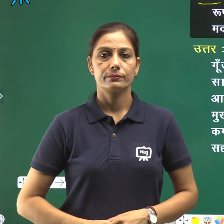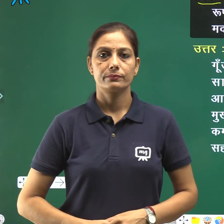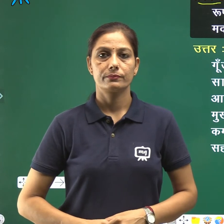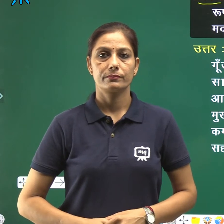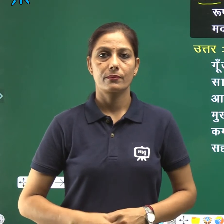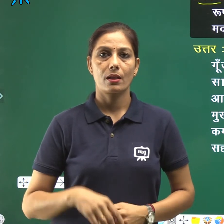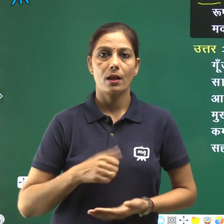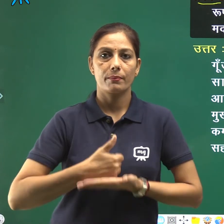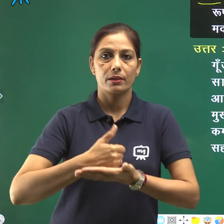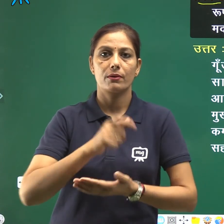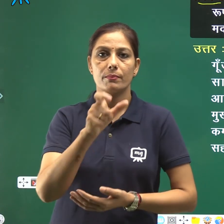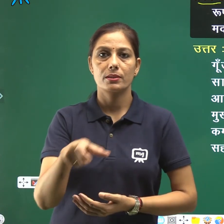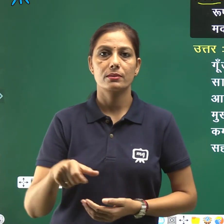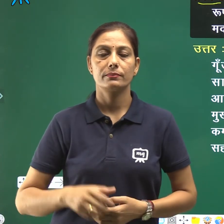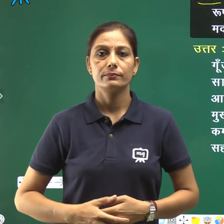संगतकार